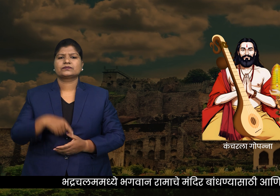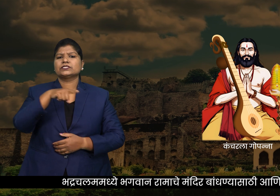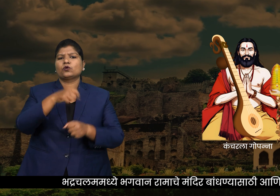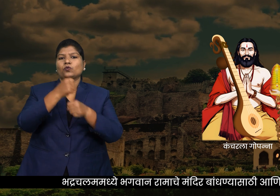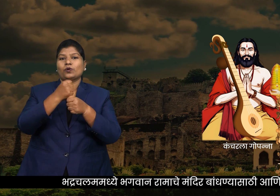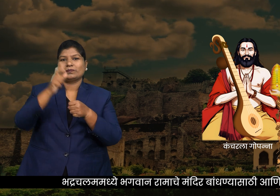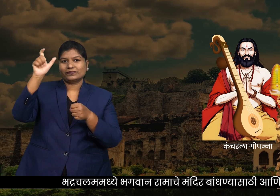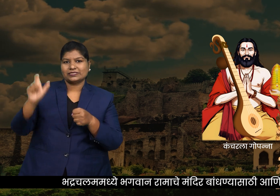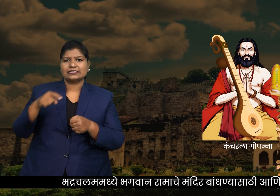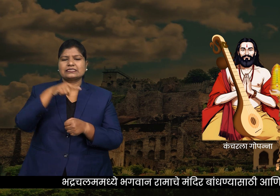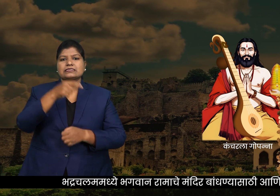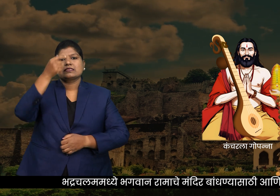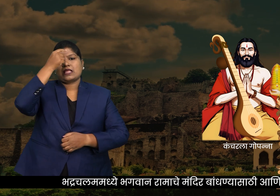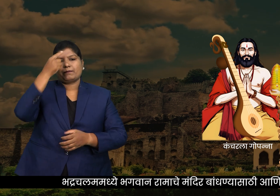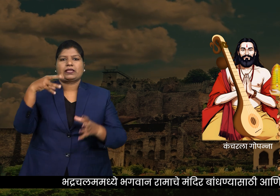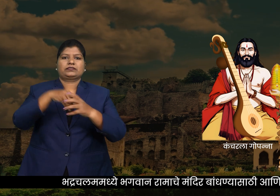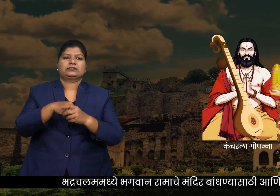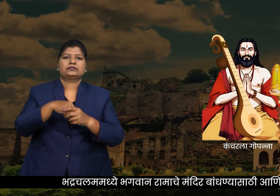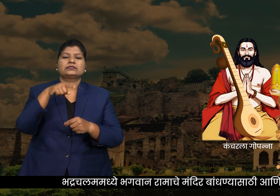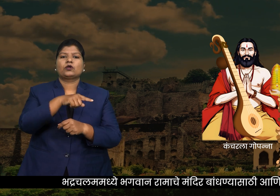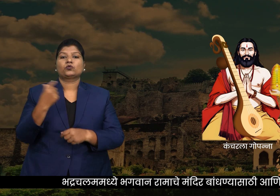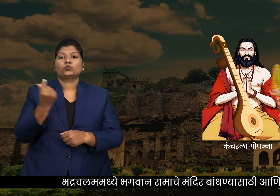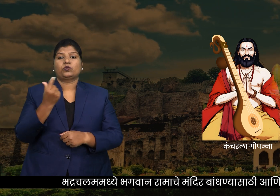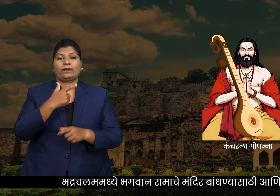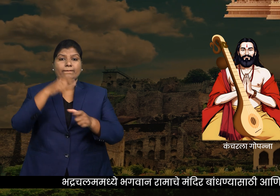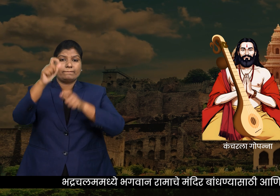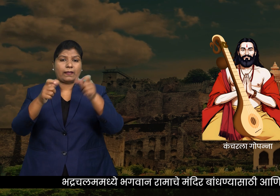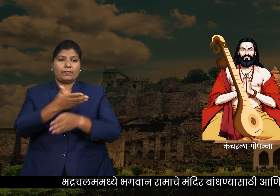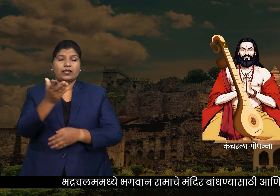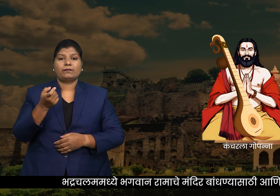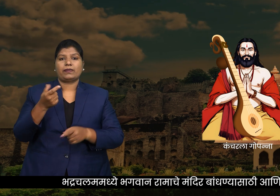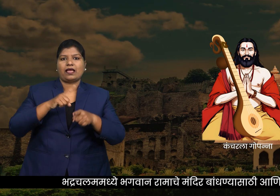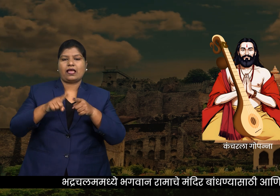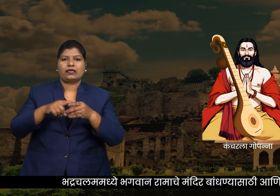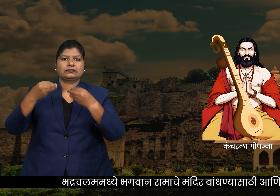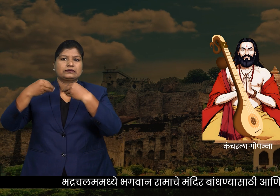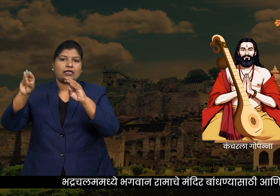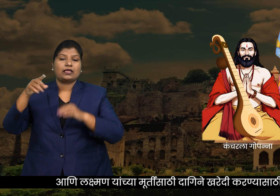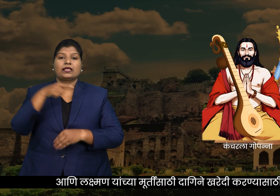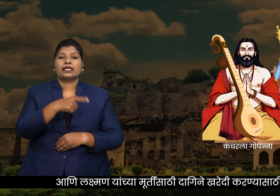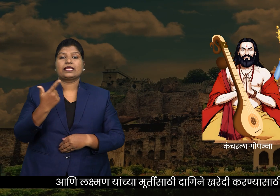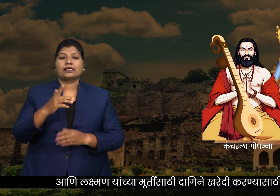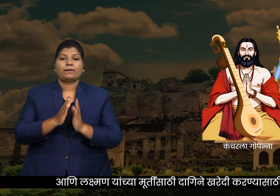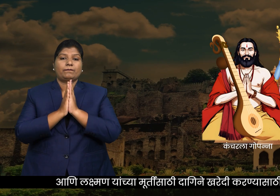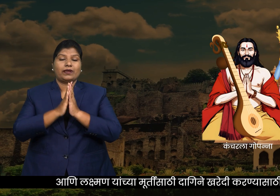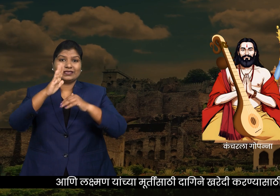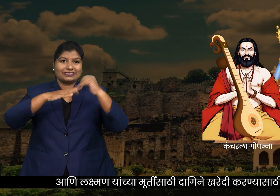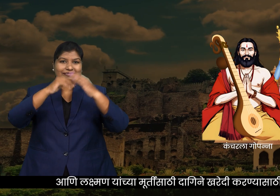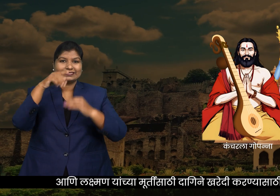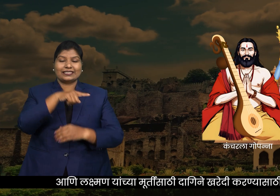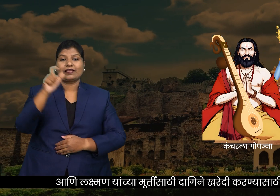भद्राचल मध्ये भगवान रामाचे मंदिर बांधण्यासाठी आणि राम, सीता आणि लक्ष्मण